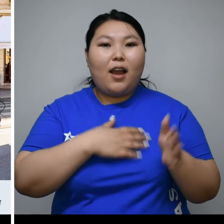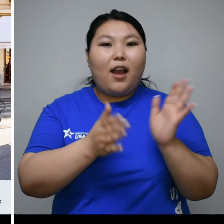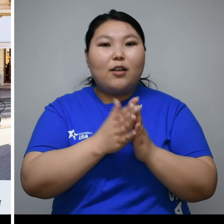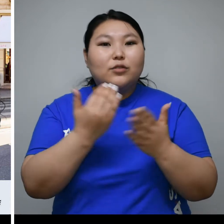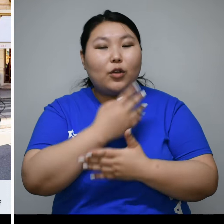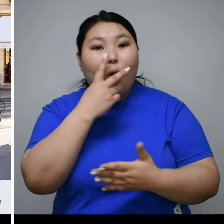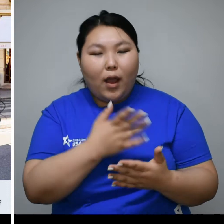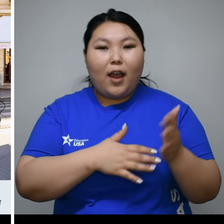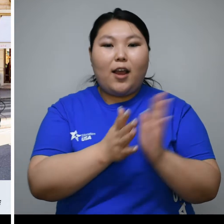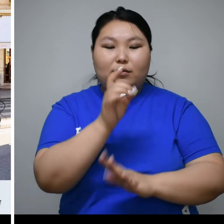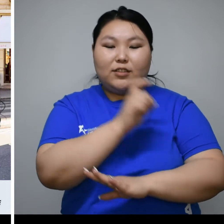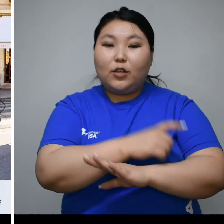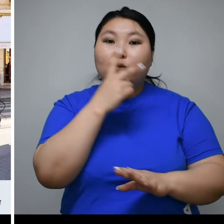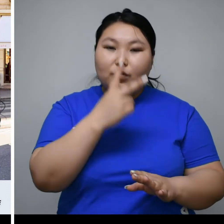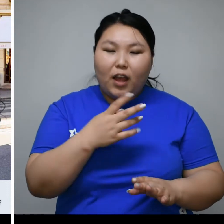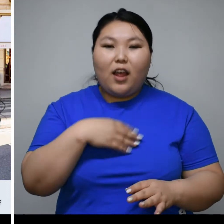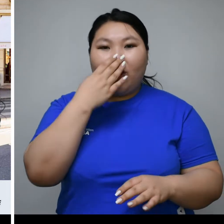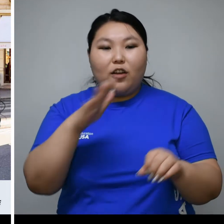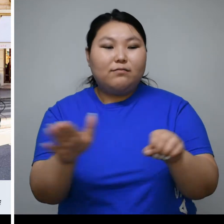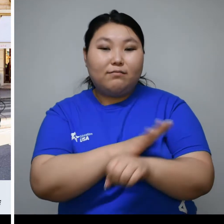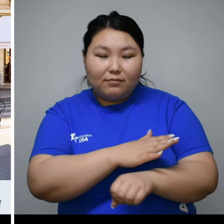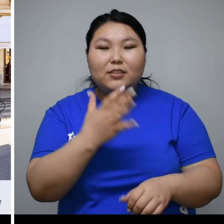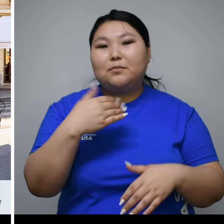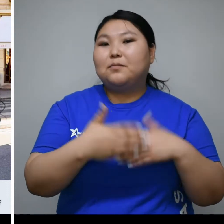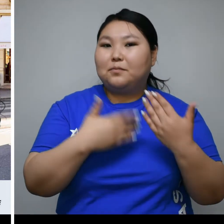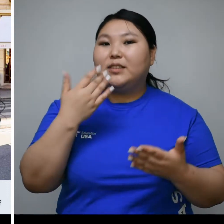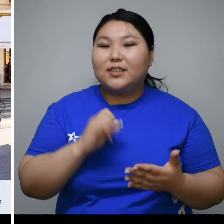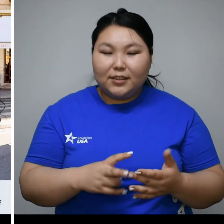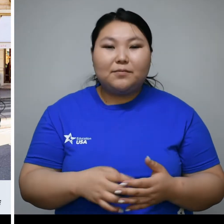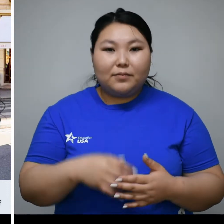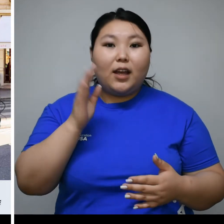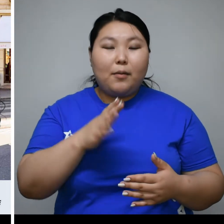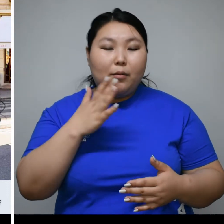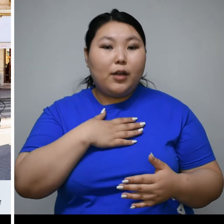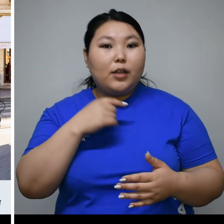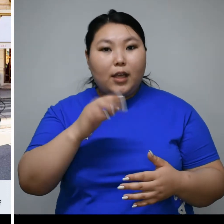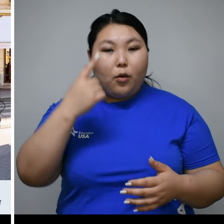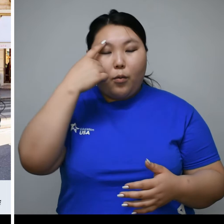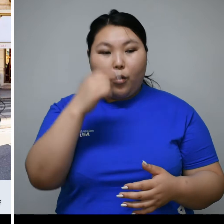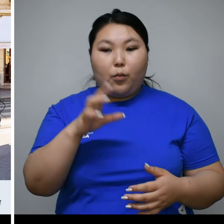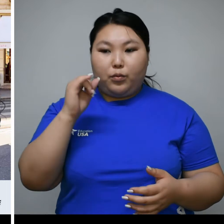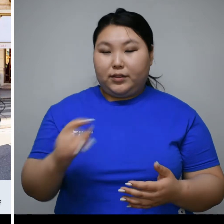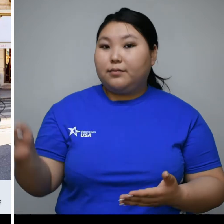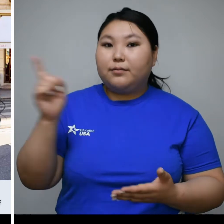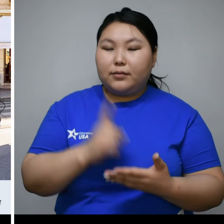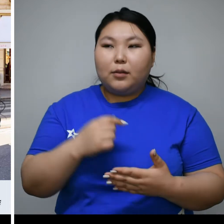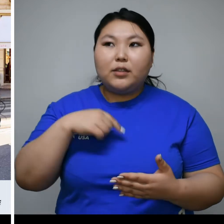хамт цуврал үзээд хамт хичээлээ үзээд тенс тоглоо тэгээд өнгөрүүлдэг байсан. Тэгээд нэг өдрийг яг ингээд Монгол буцаад ирэхэд яг тэрийг